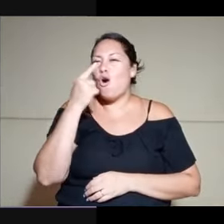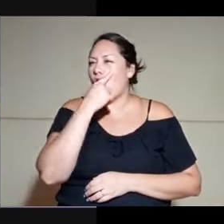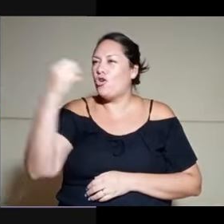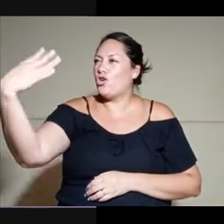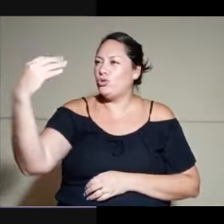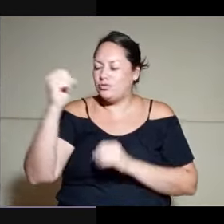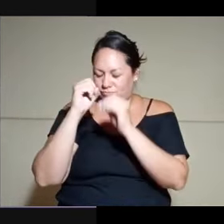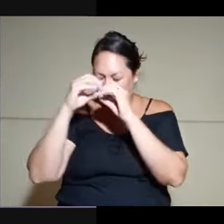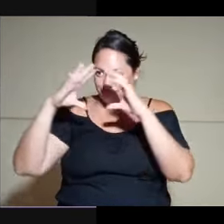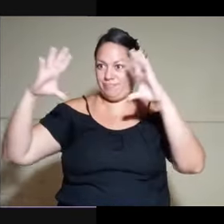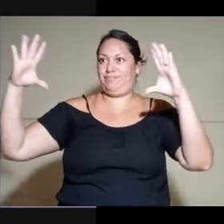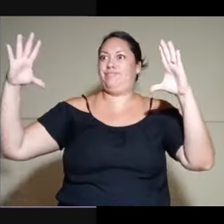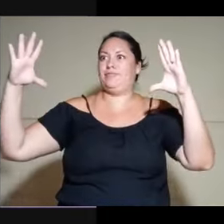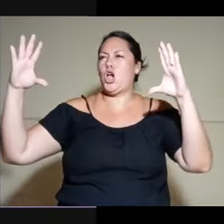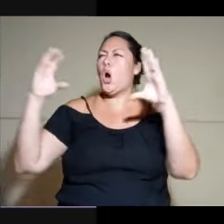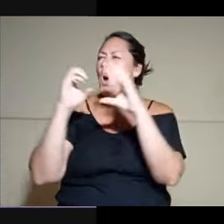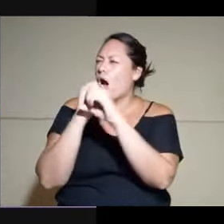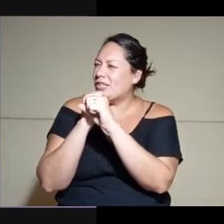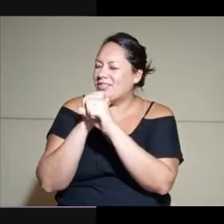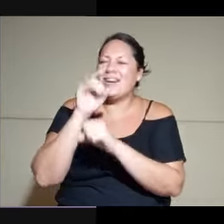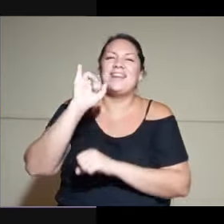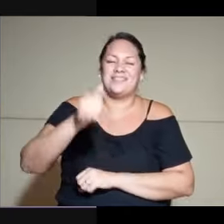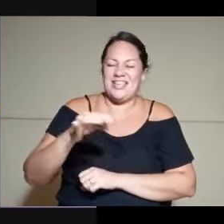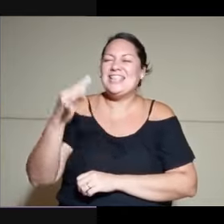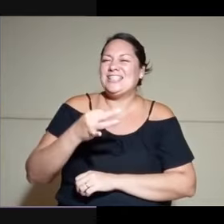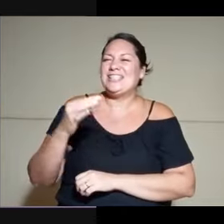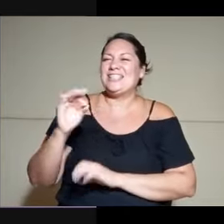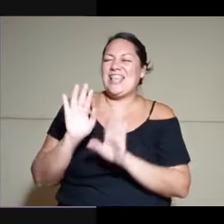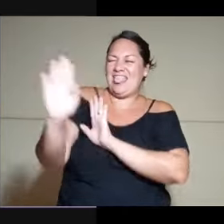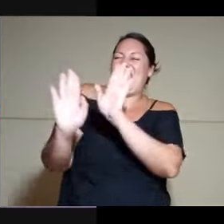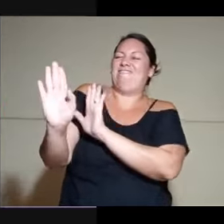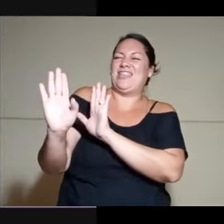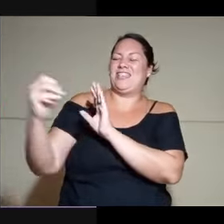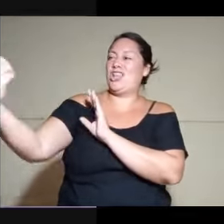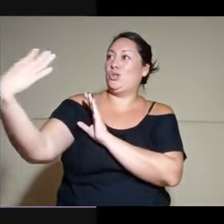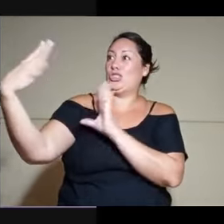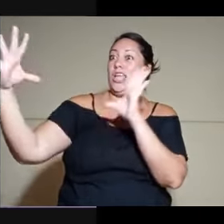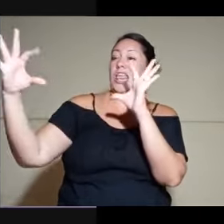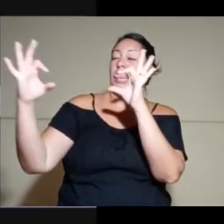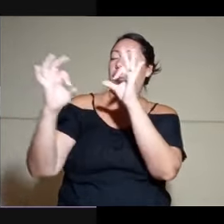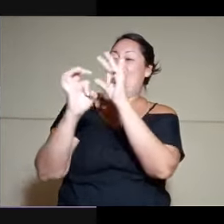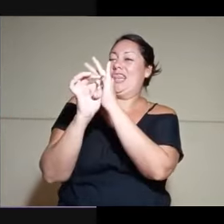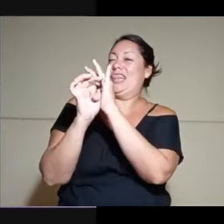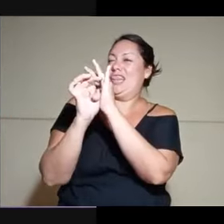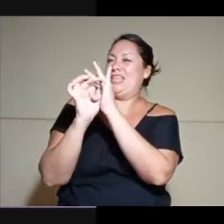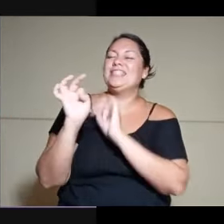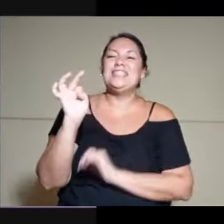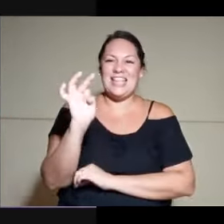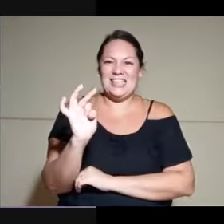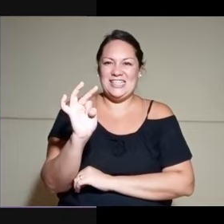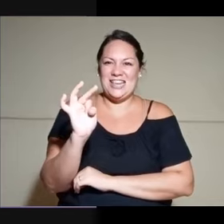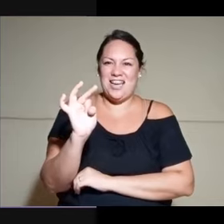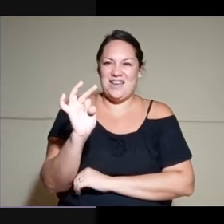luz, ¿qué hace la pupila? ¿Se agranda o se achica? Se achica. Se achica,